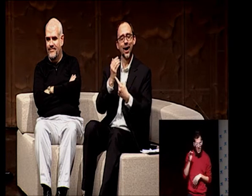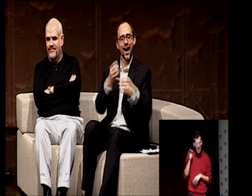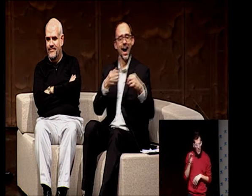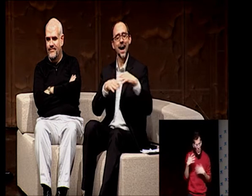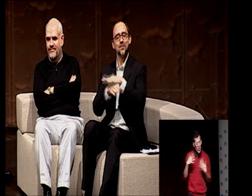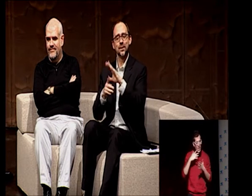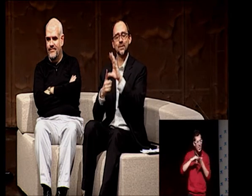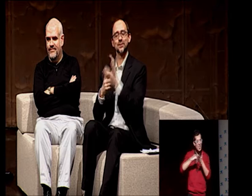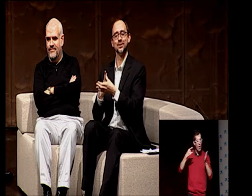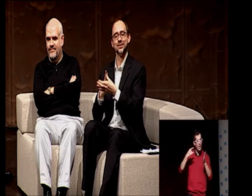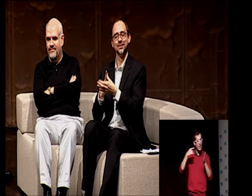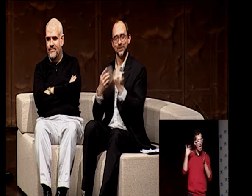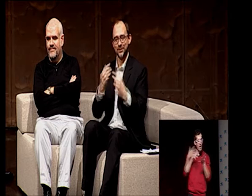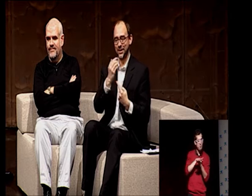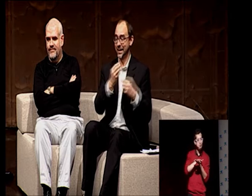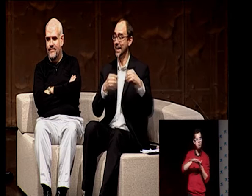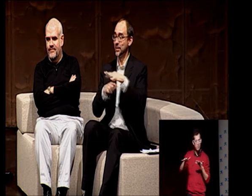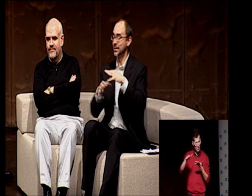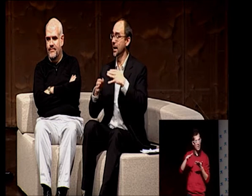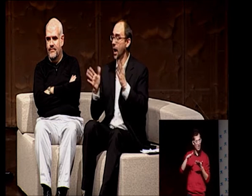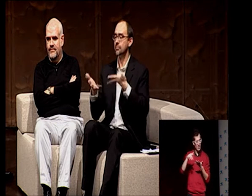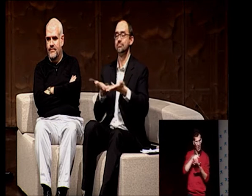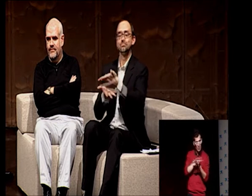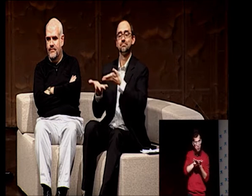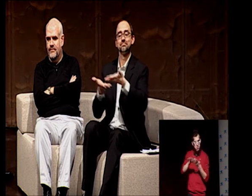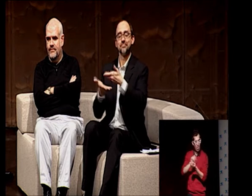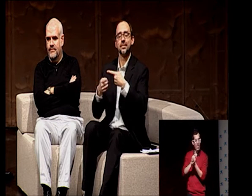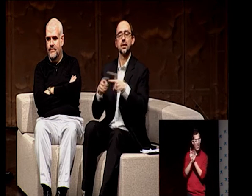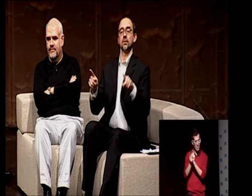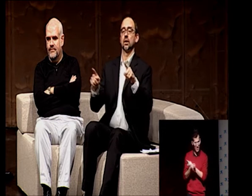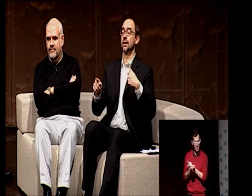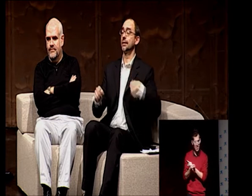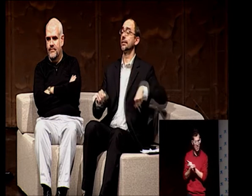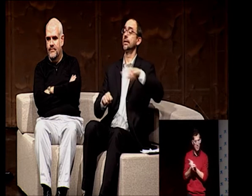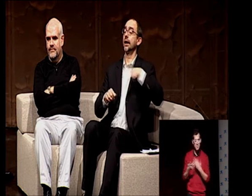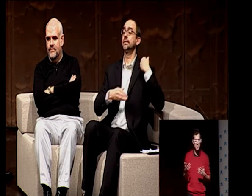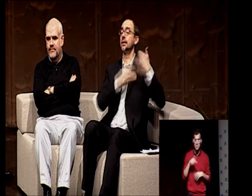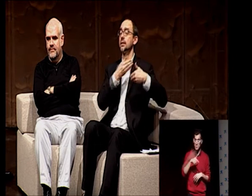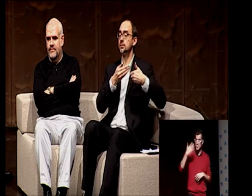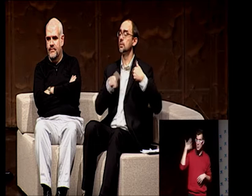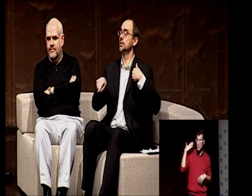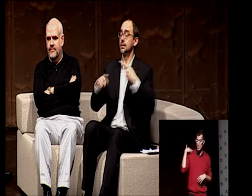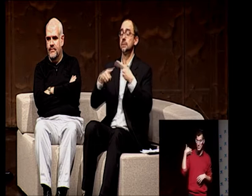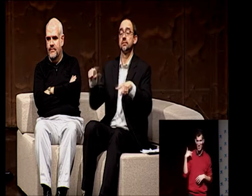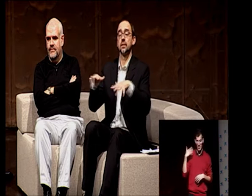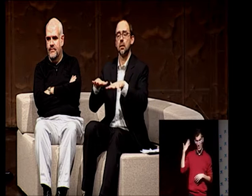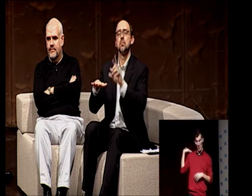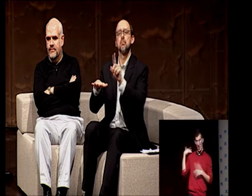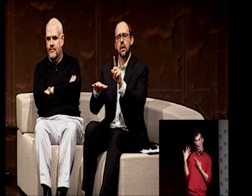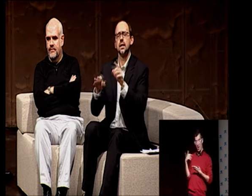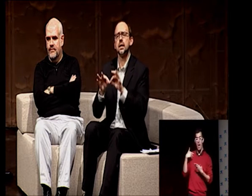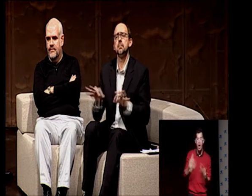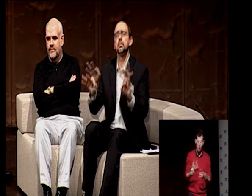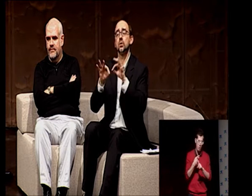las redes sociales ya no necesitas viajar por todo el mundo para conocer personas sordas de otros países esto tiene que de alguna manera